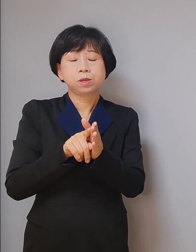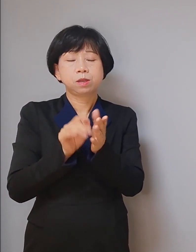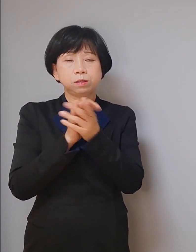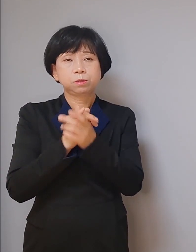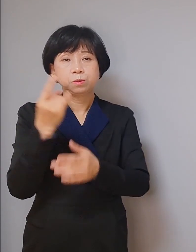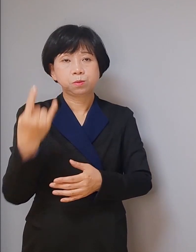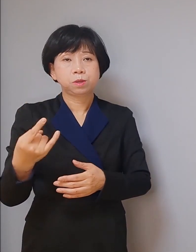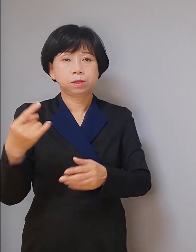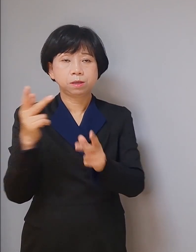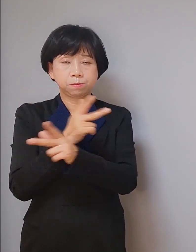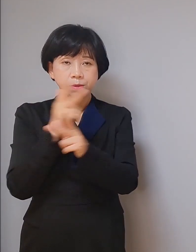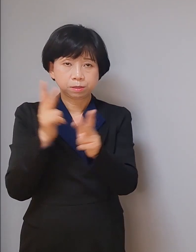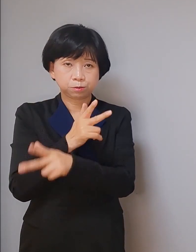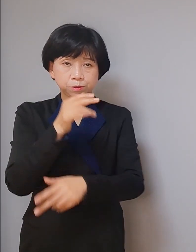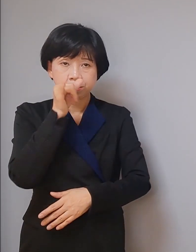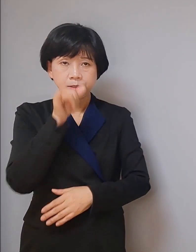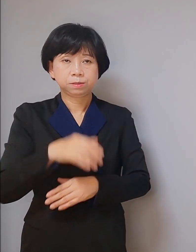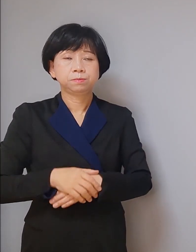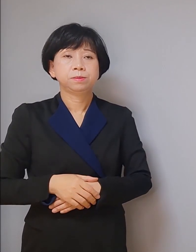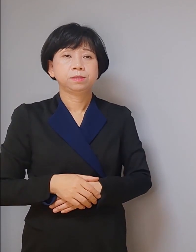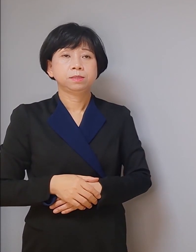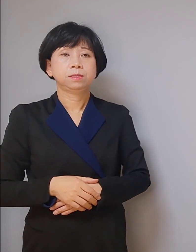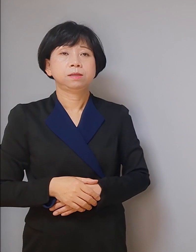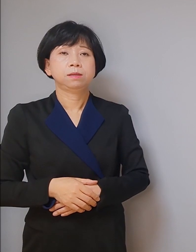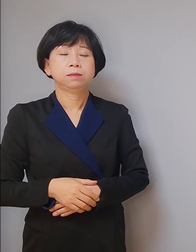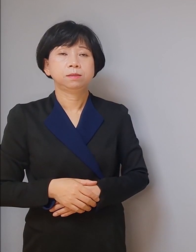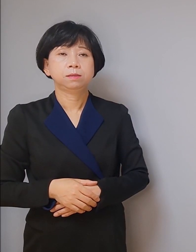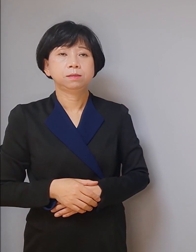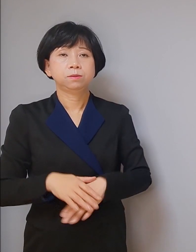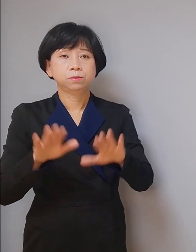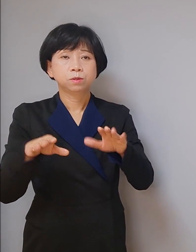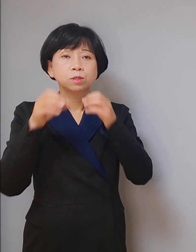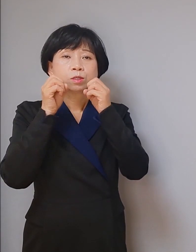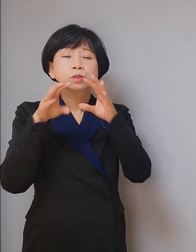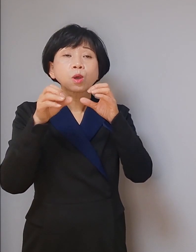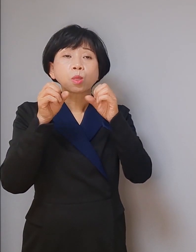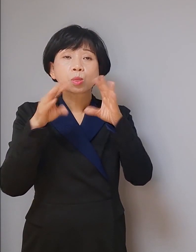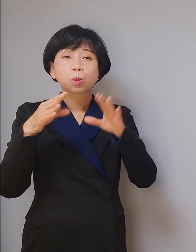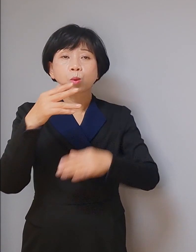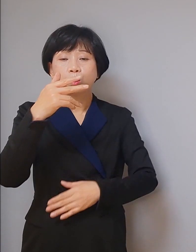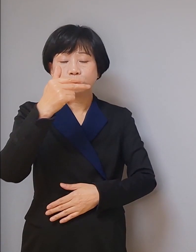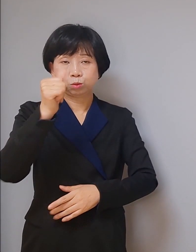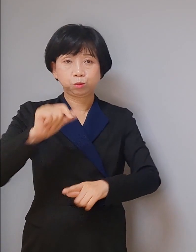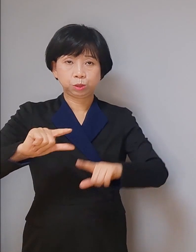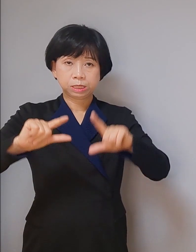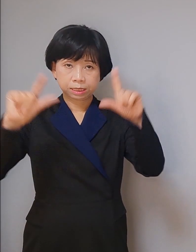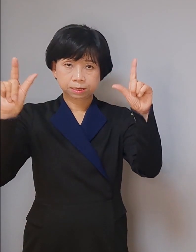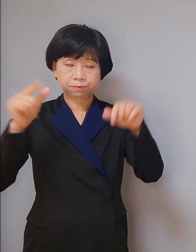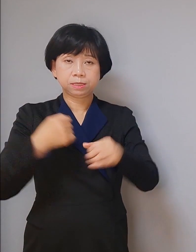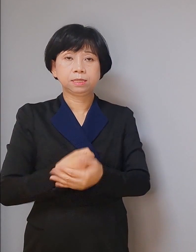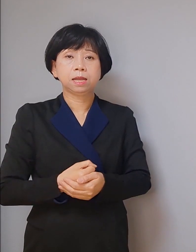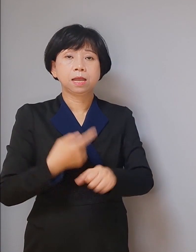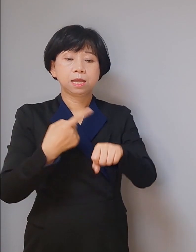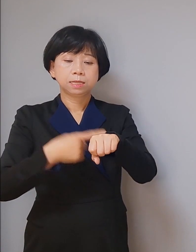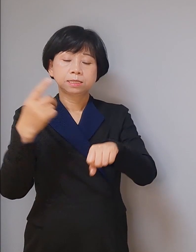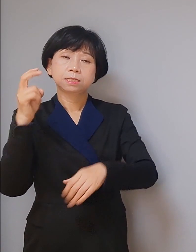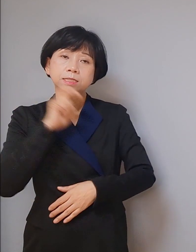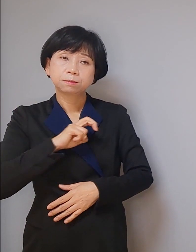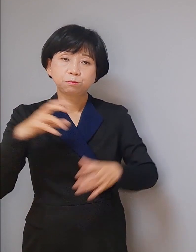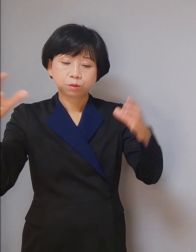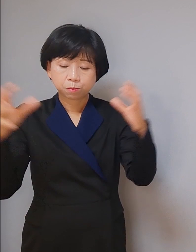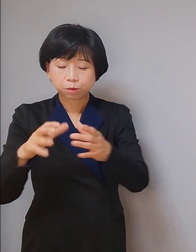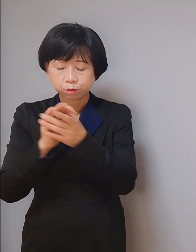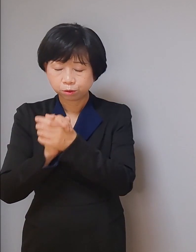겸손마을입니다. 오늘은 전도주일입니다. 오후 1시 20분에 모여 기도하고 전도